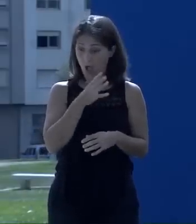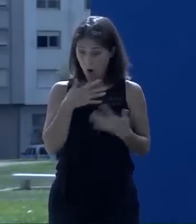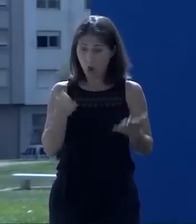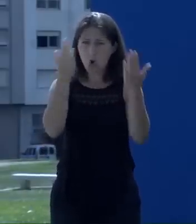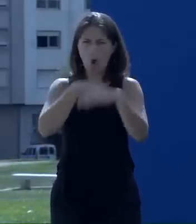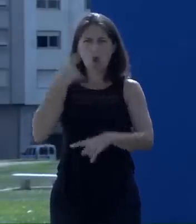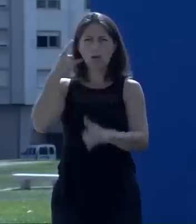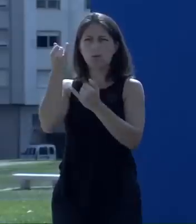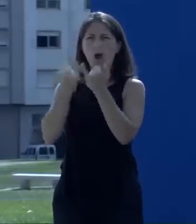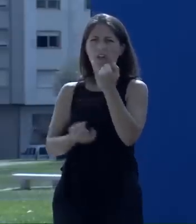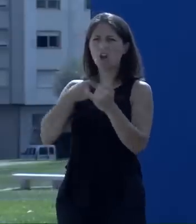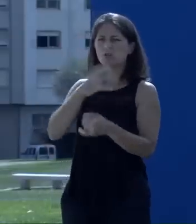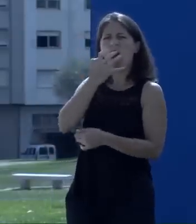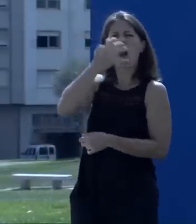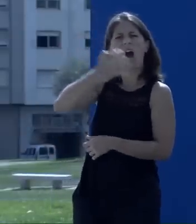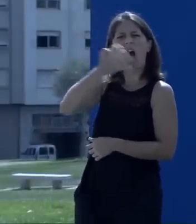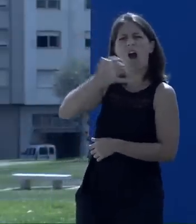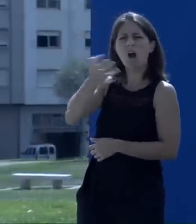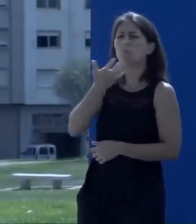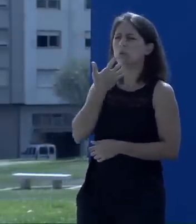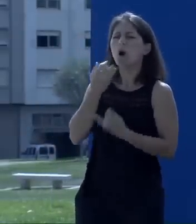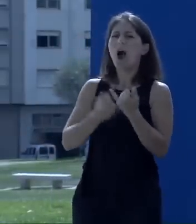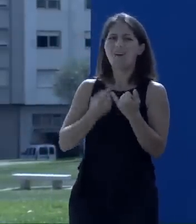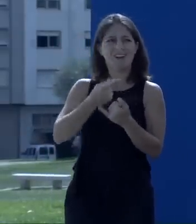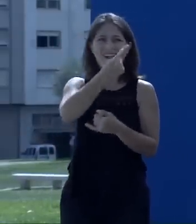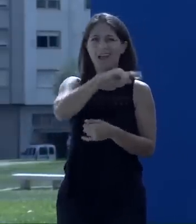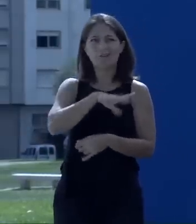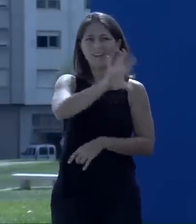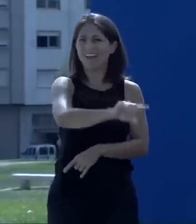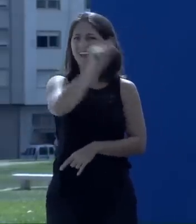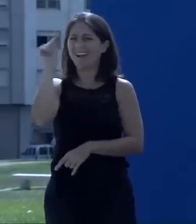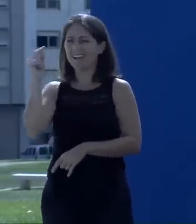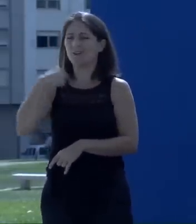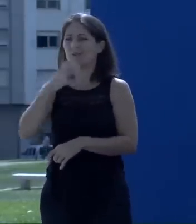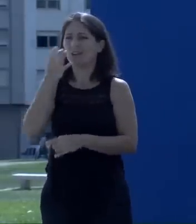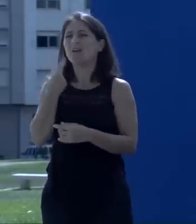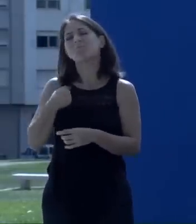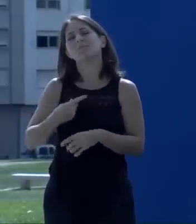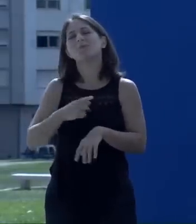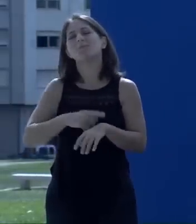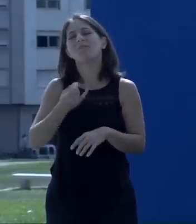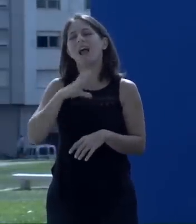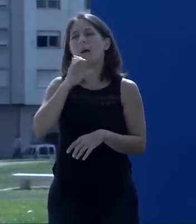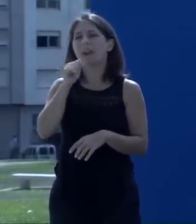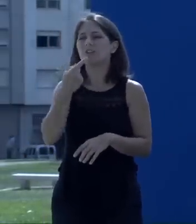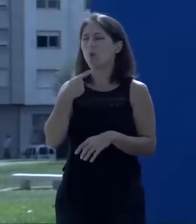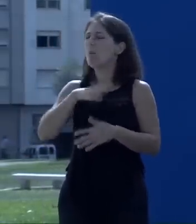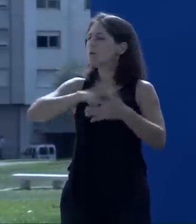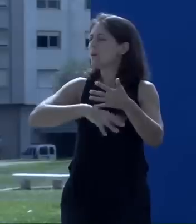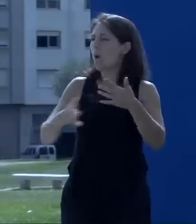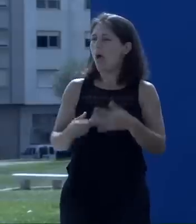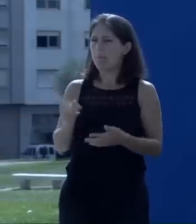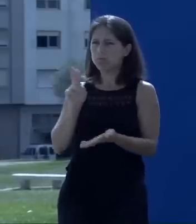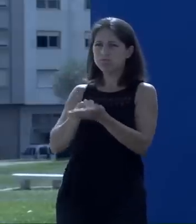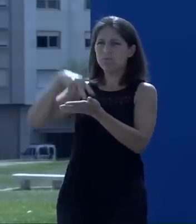poidamos berrar cando saian elixidas, como diría Cabanillas no seu poema En pé,